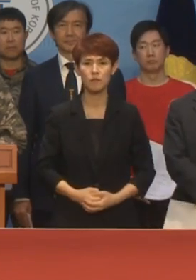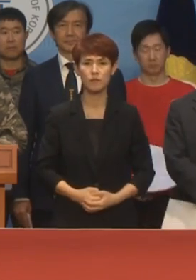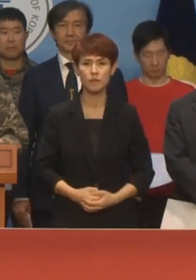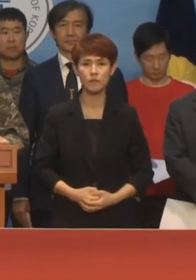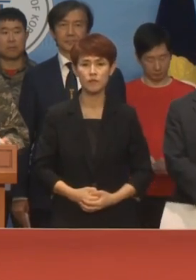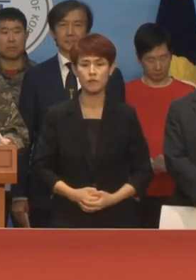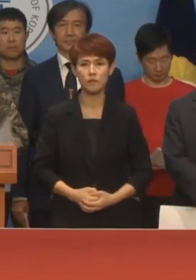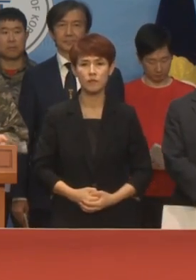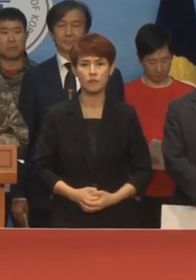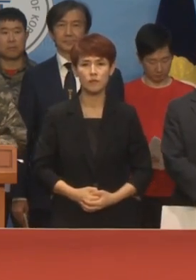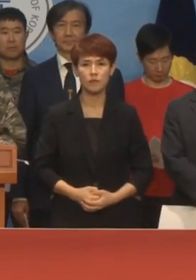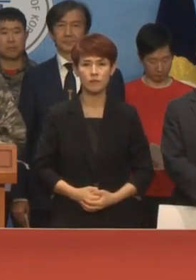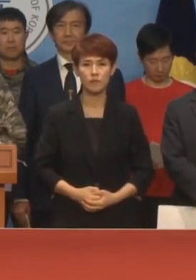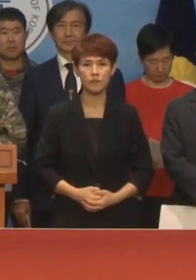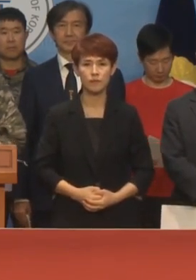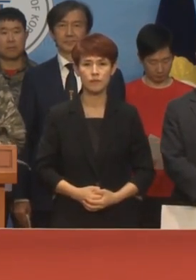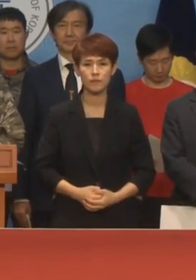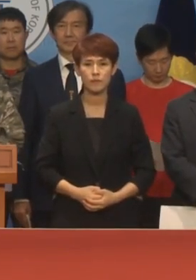다름없습니다.